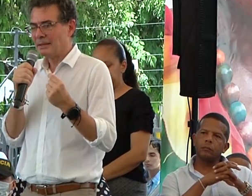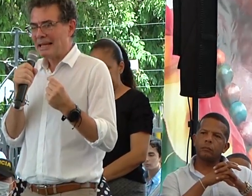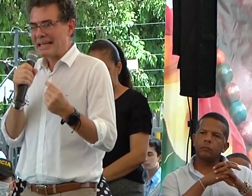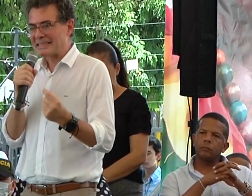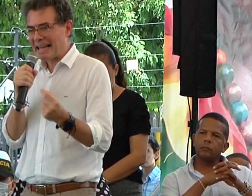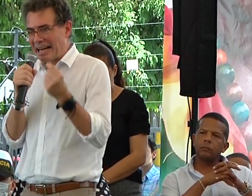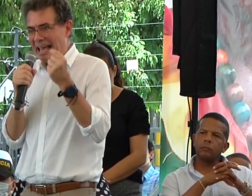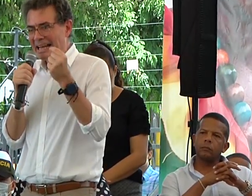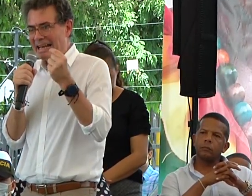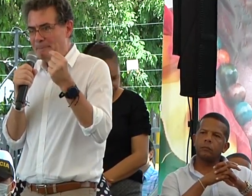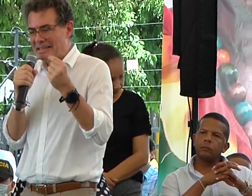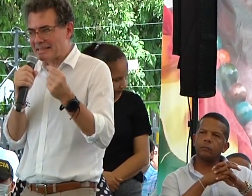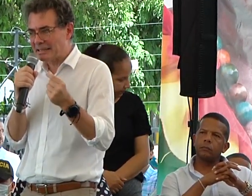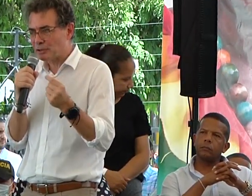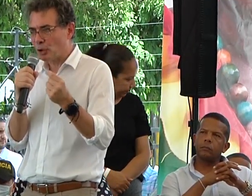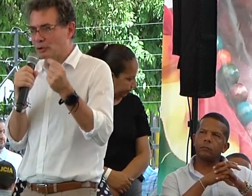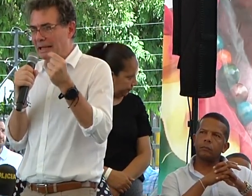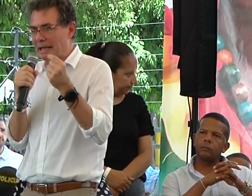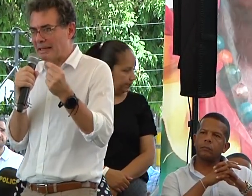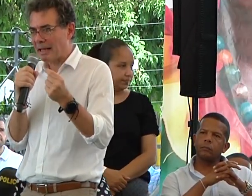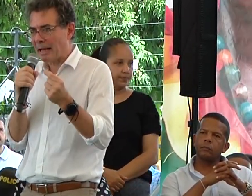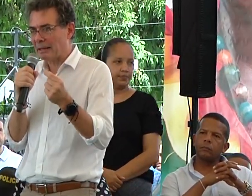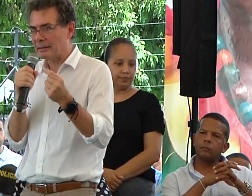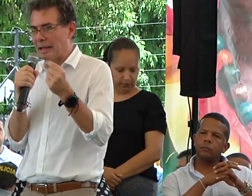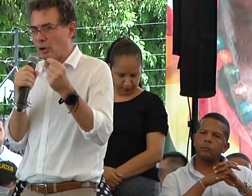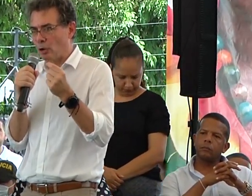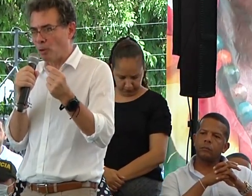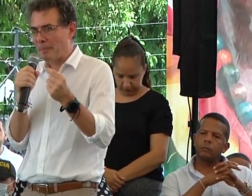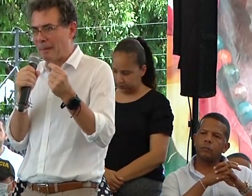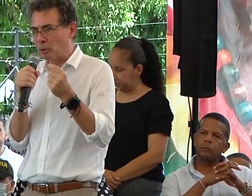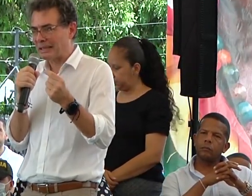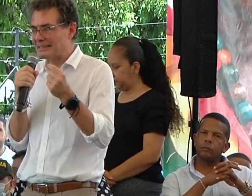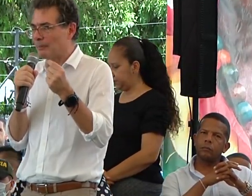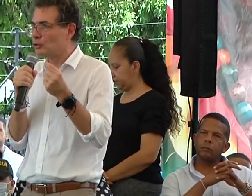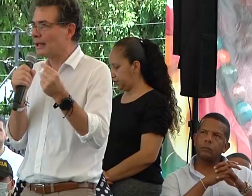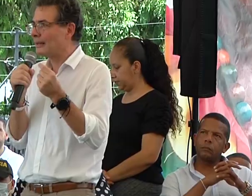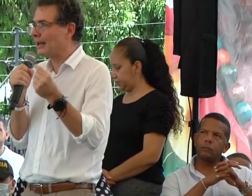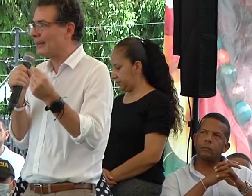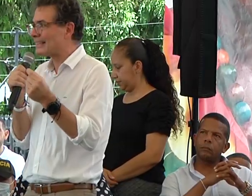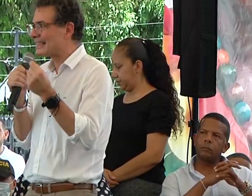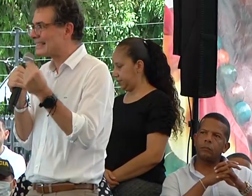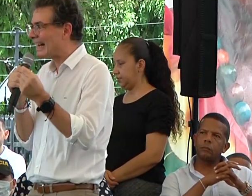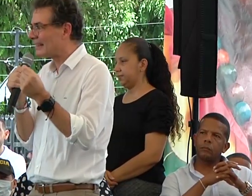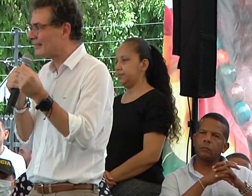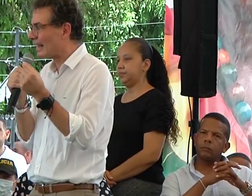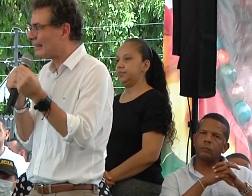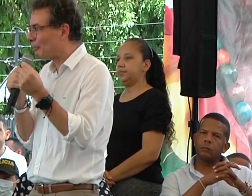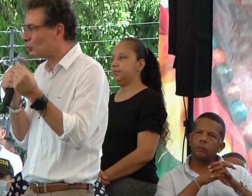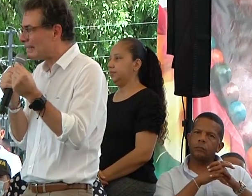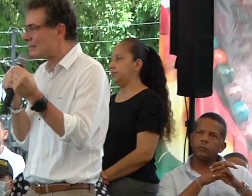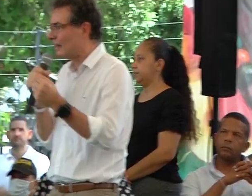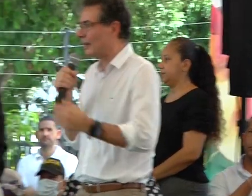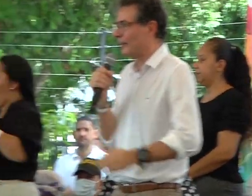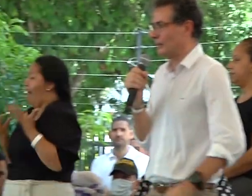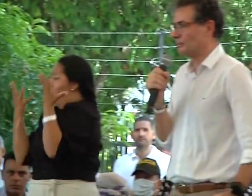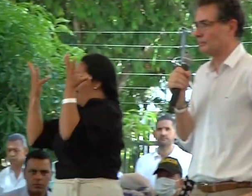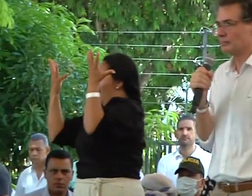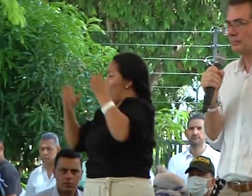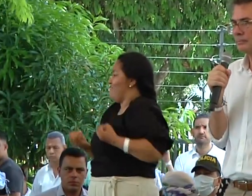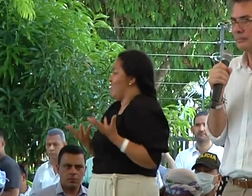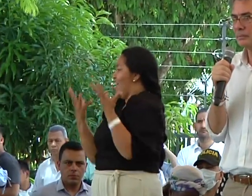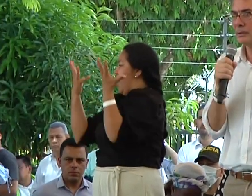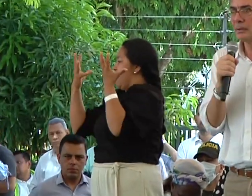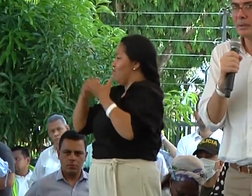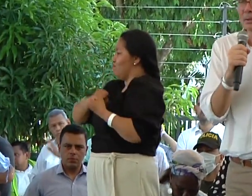Cesar, están en el epicentro de la idea de Colombia, potencia mundial de la vida. Cesar es la que es la potencia de la vida.